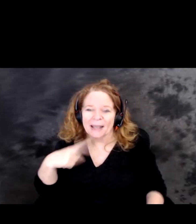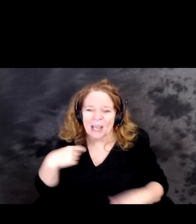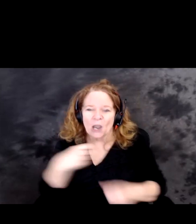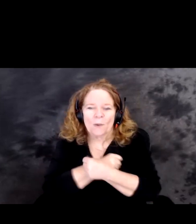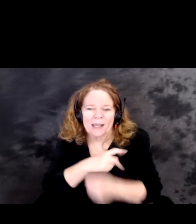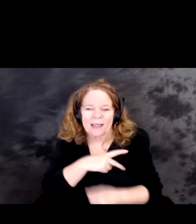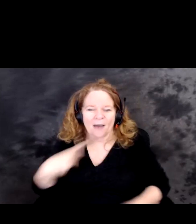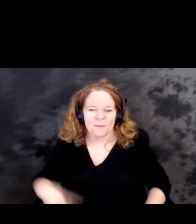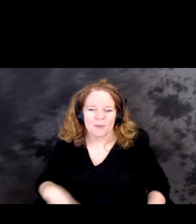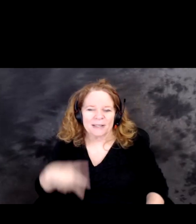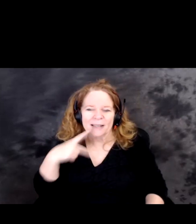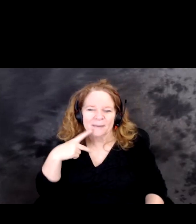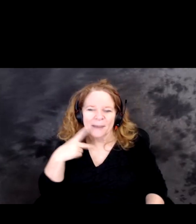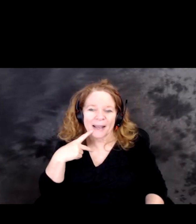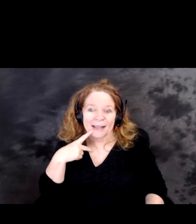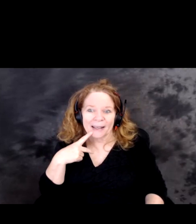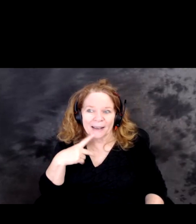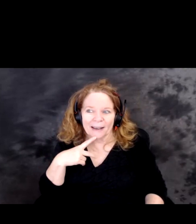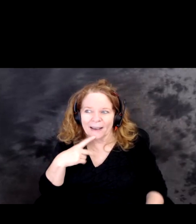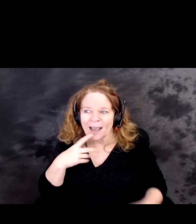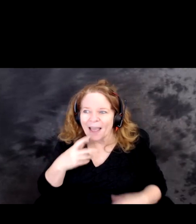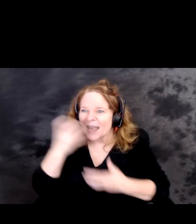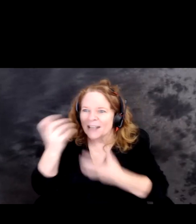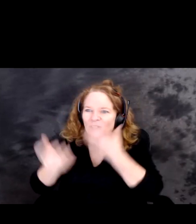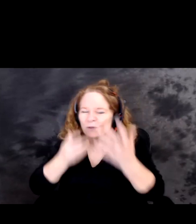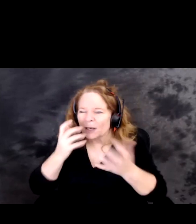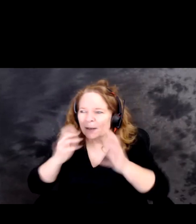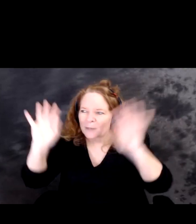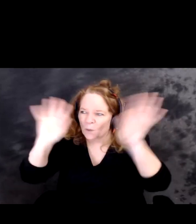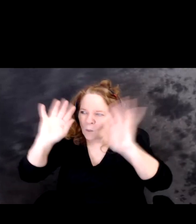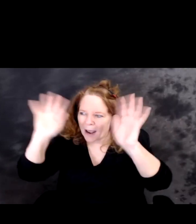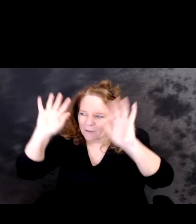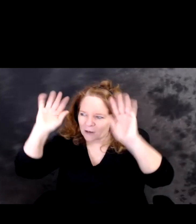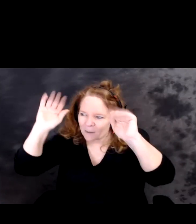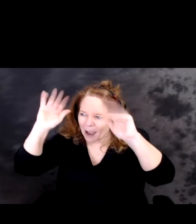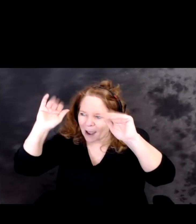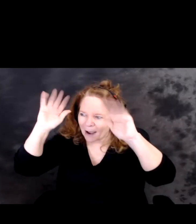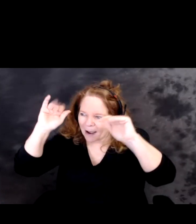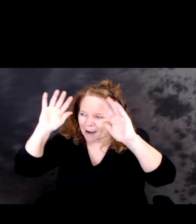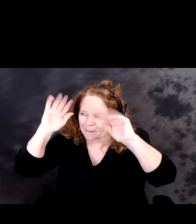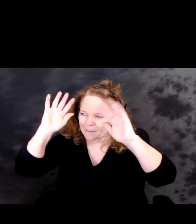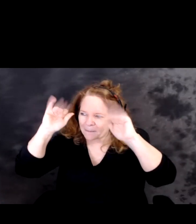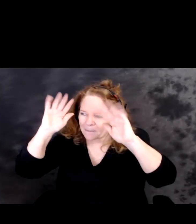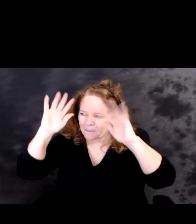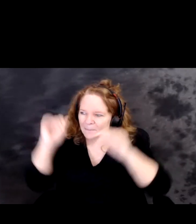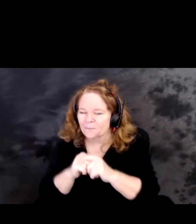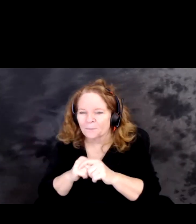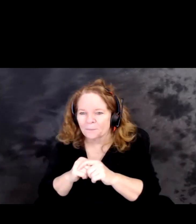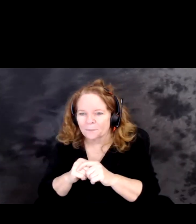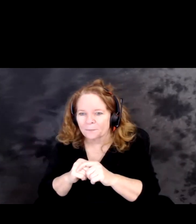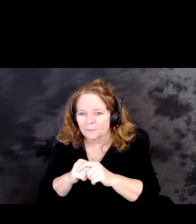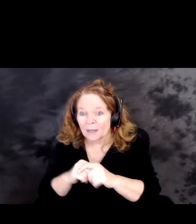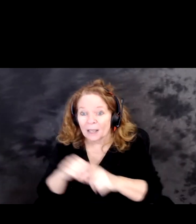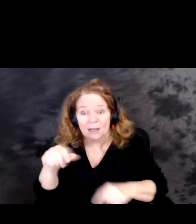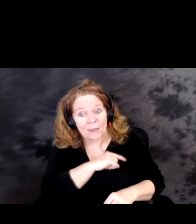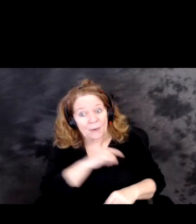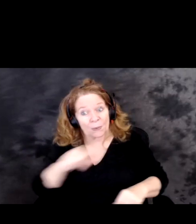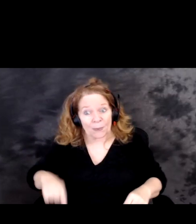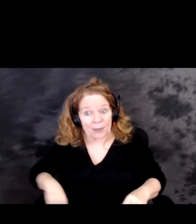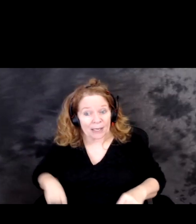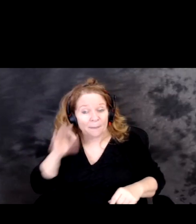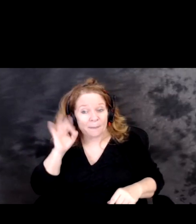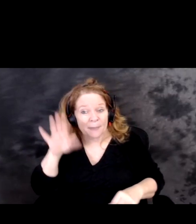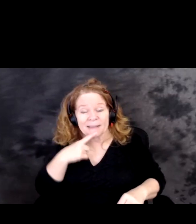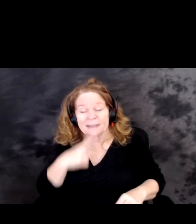princesa Peggy, a la princesa Peggy. Todos decían adiós. La